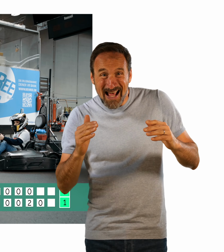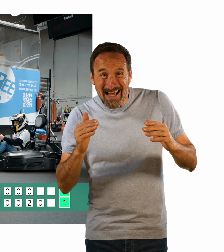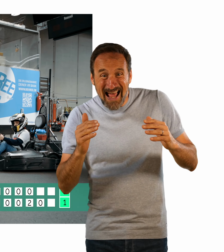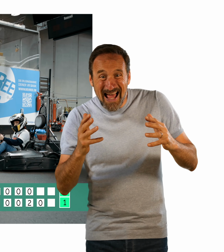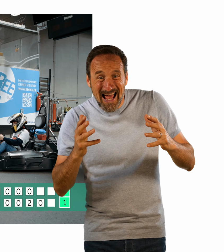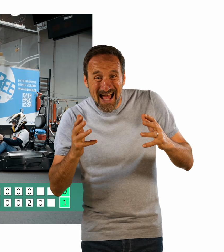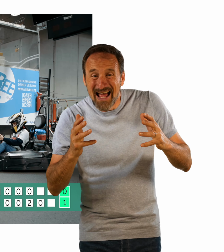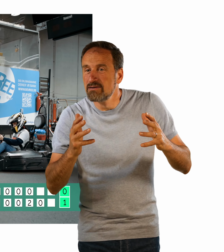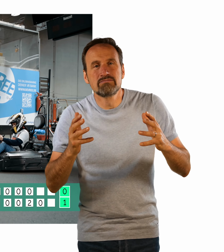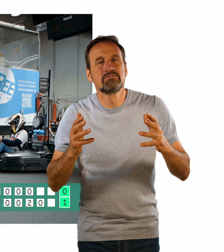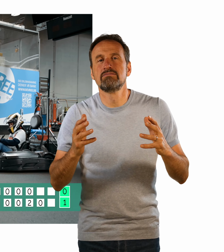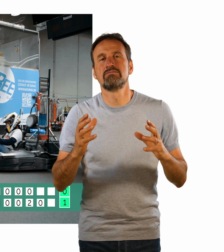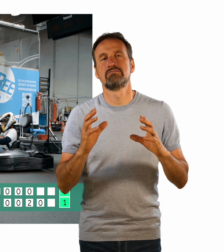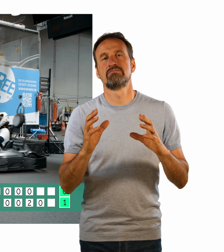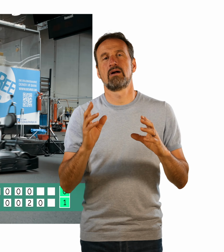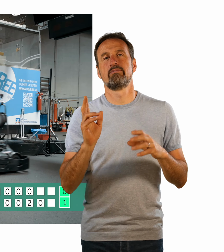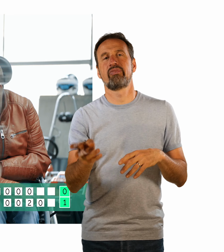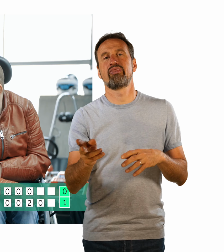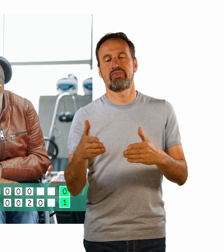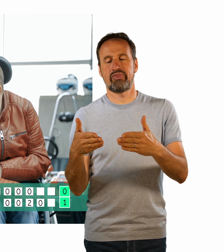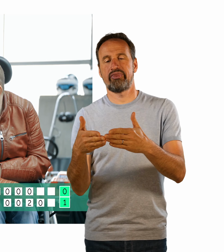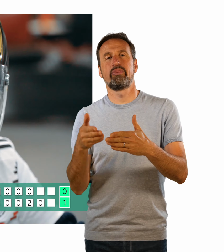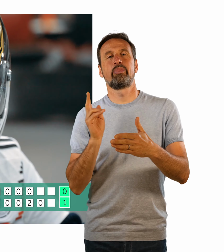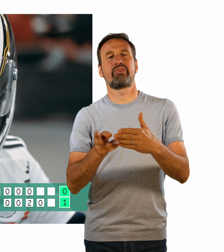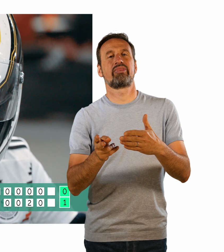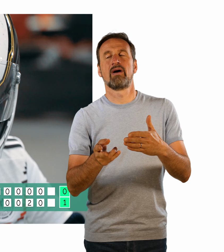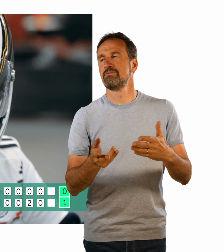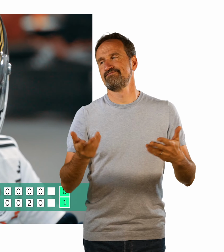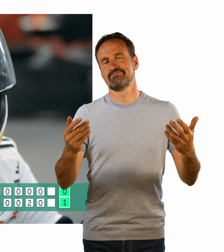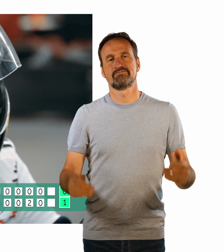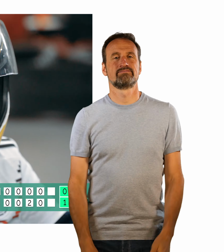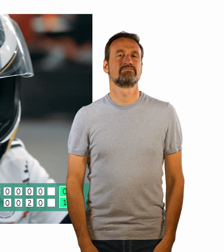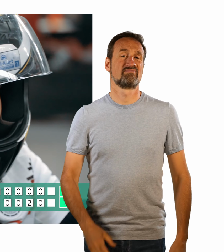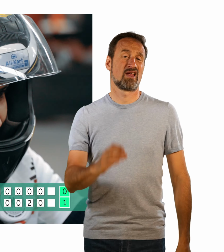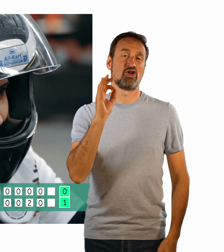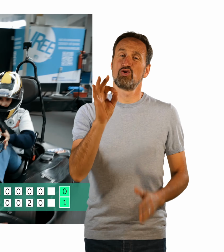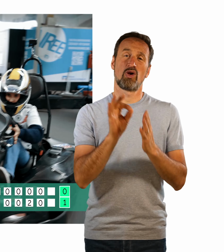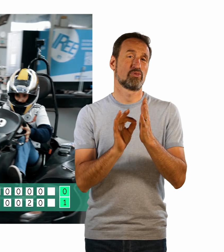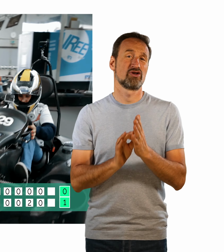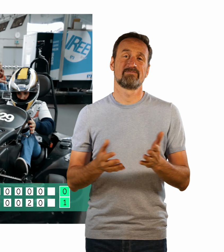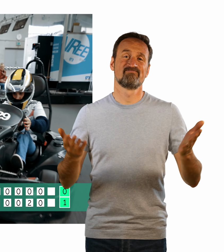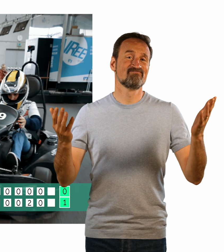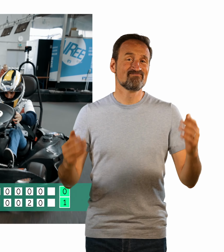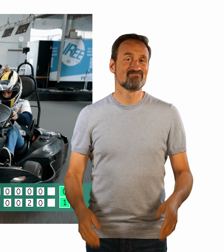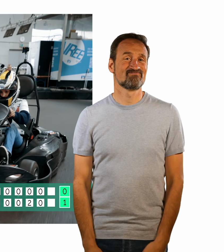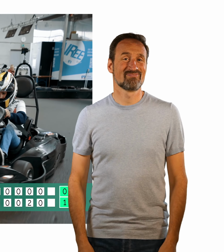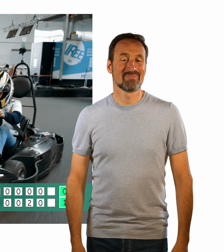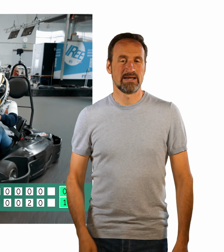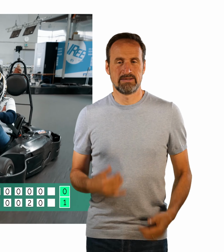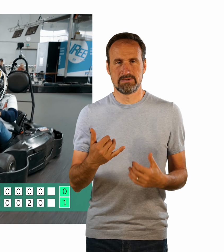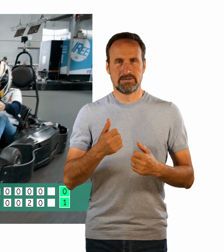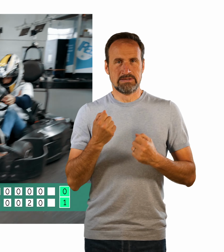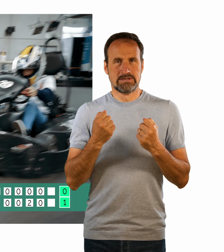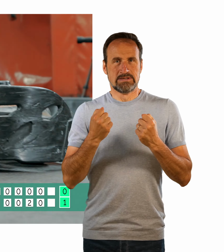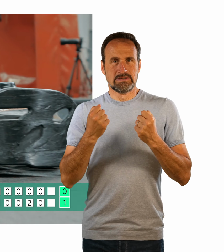in der Nische liegen, der Ball. Und damit wieder keine Punkte für Kim. Das gibt's ja nicht. Jetzt